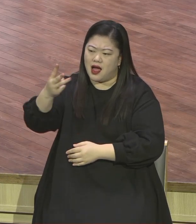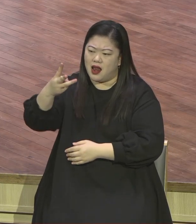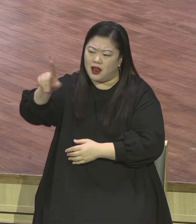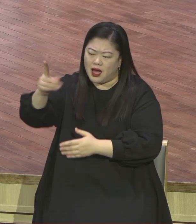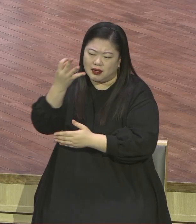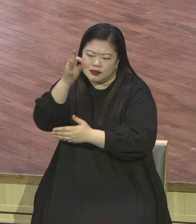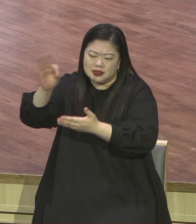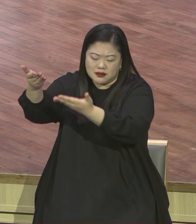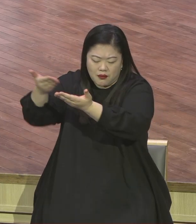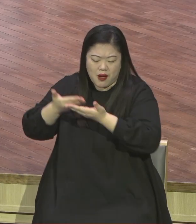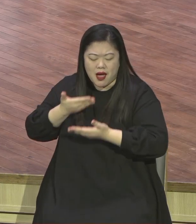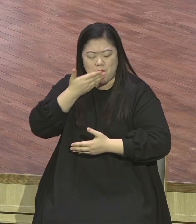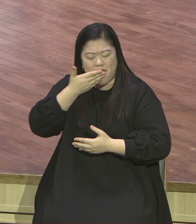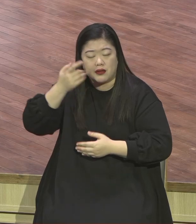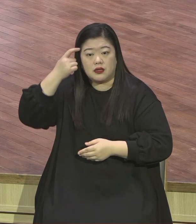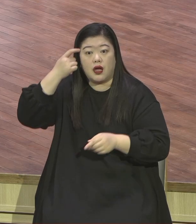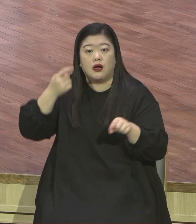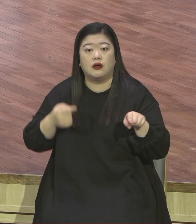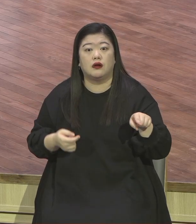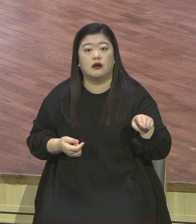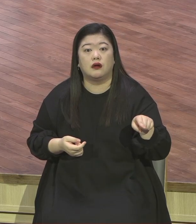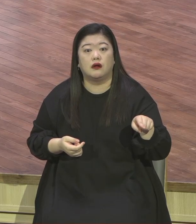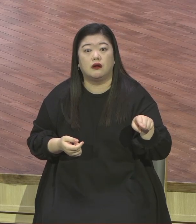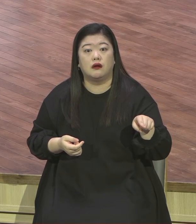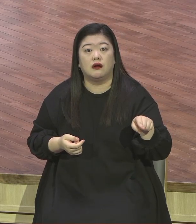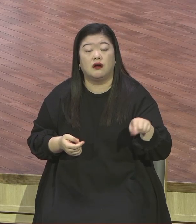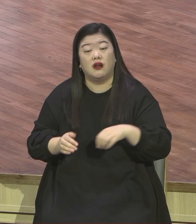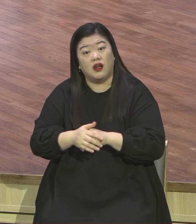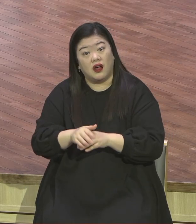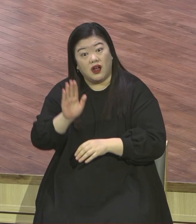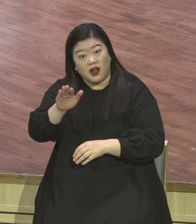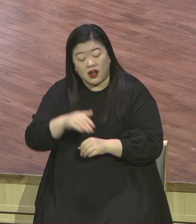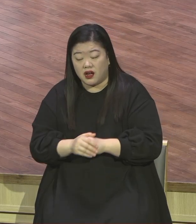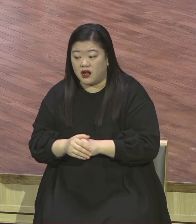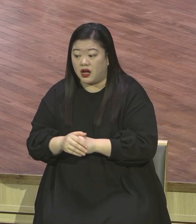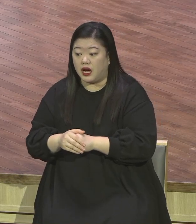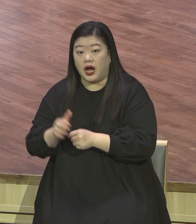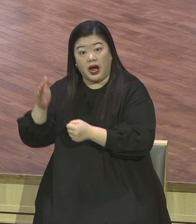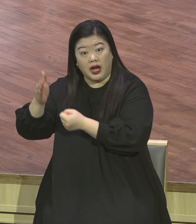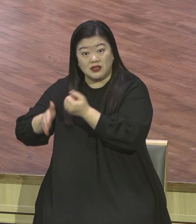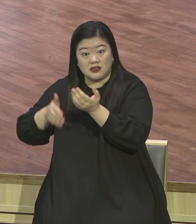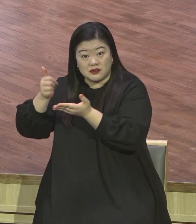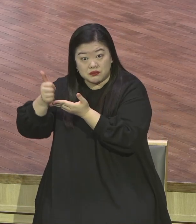무슨 놈의 신이 자폭하게 만들어가고 수많은 사람 죽입니까